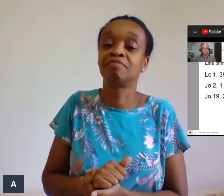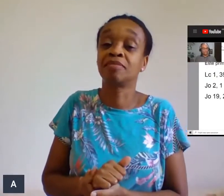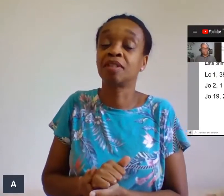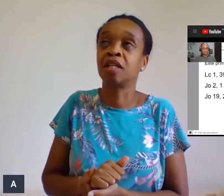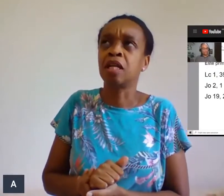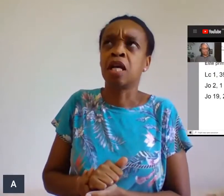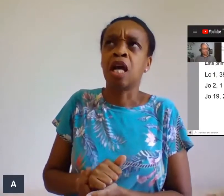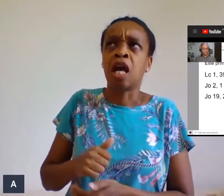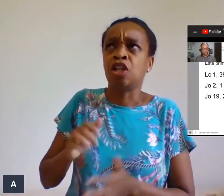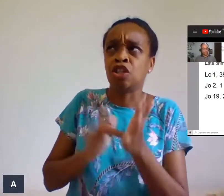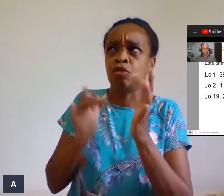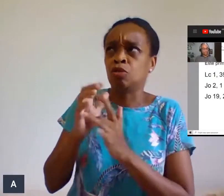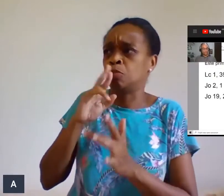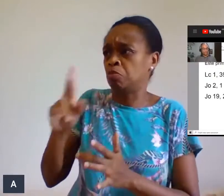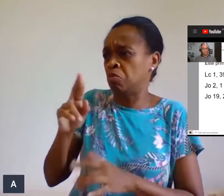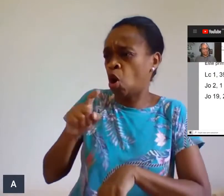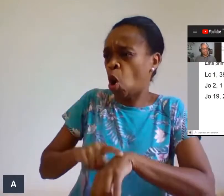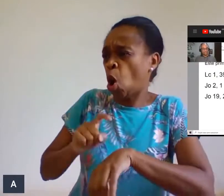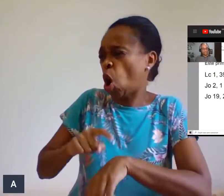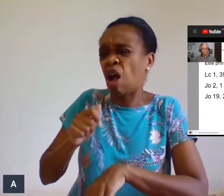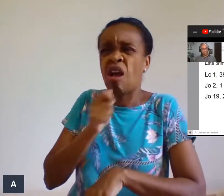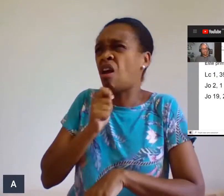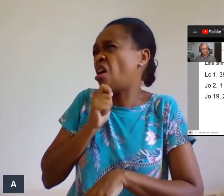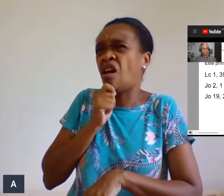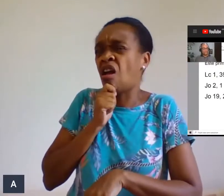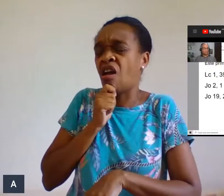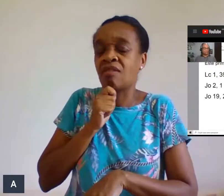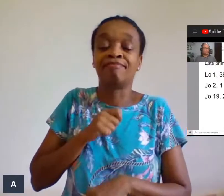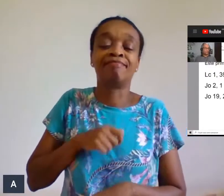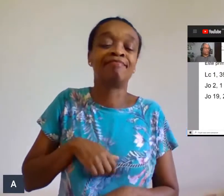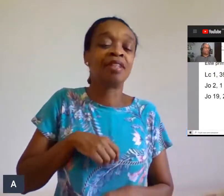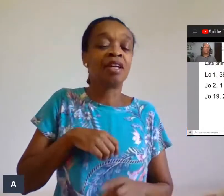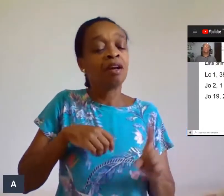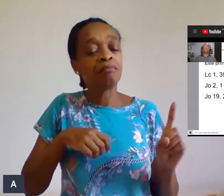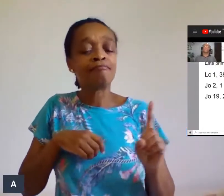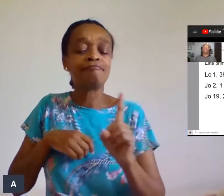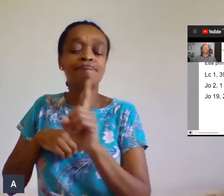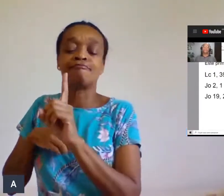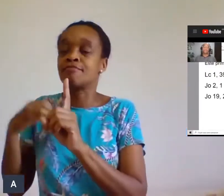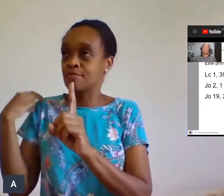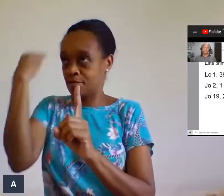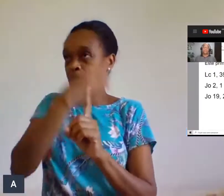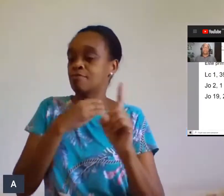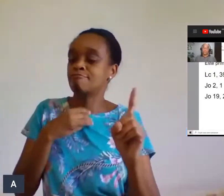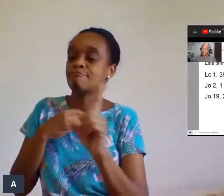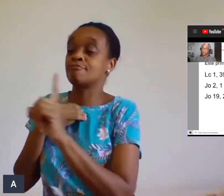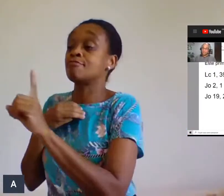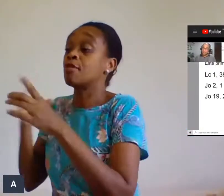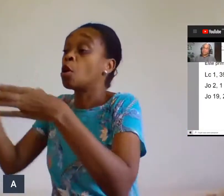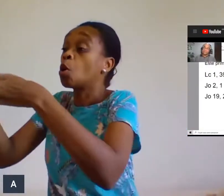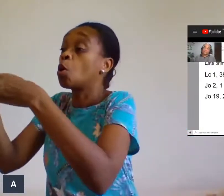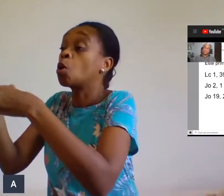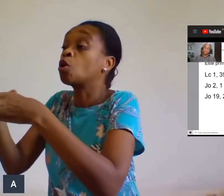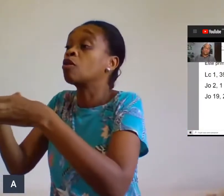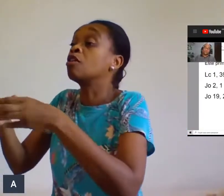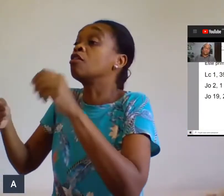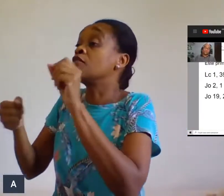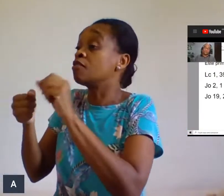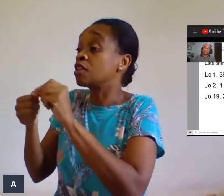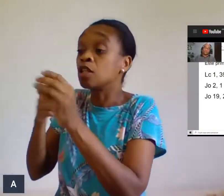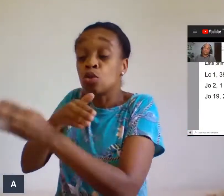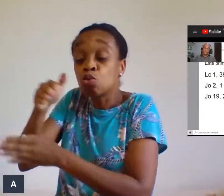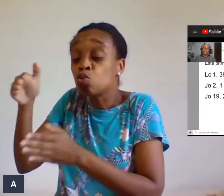Minha hora ainda não chegou. Sua mãe disse aos serventes: fazei tudo o que ele vos disser. Está na palavra de